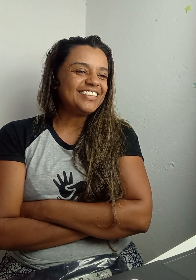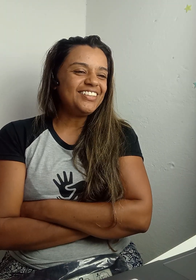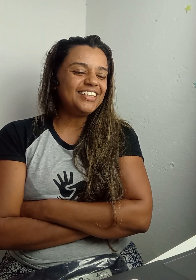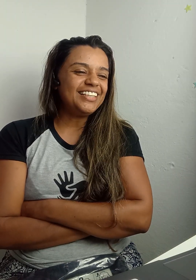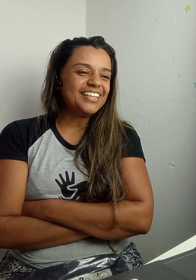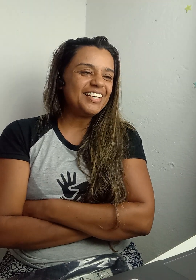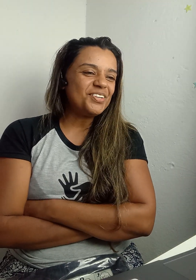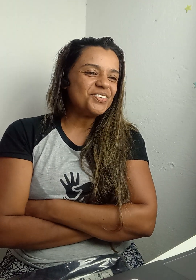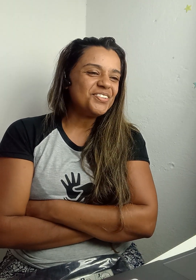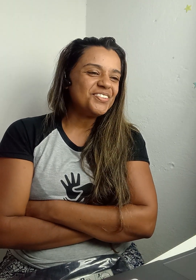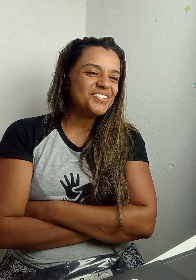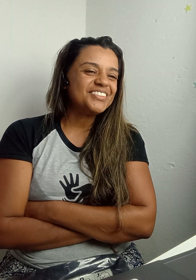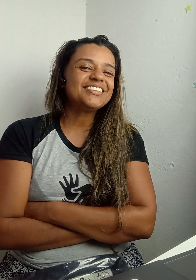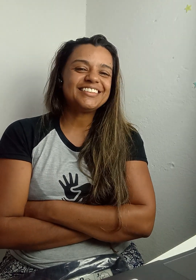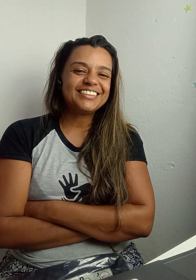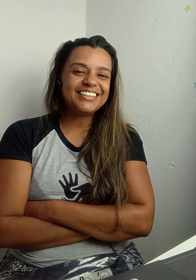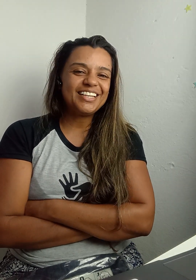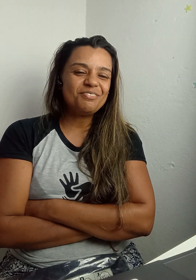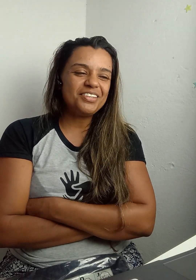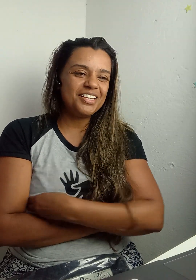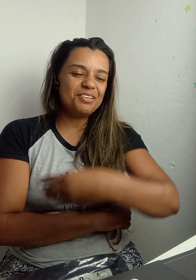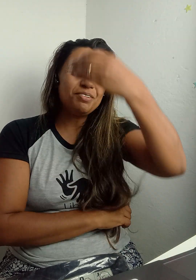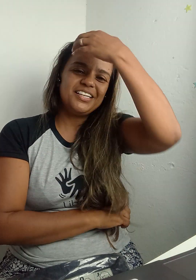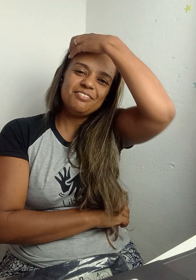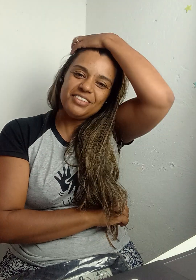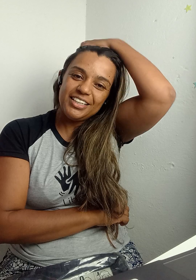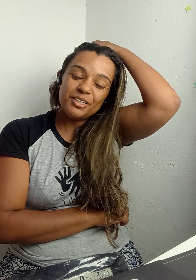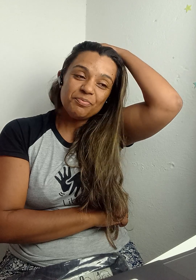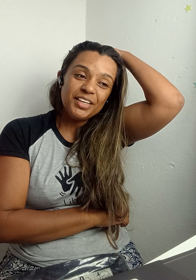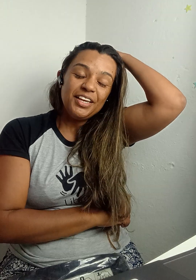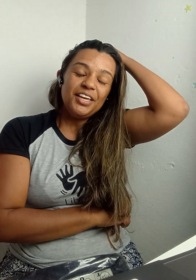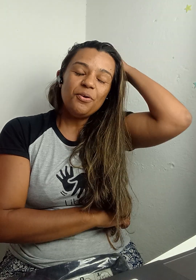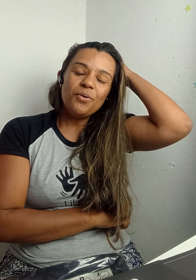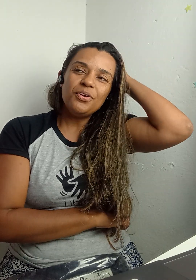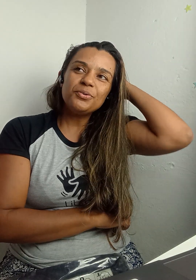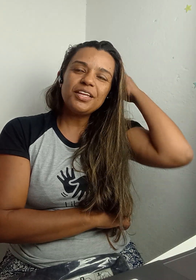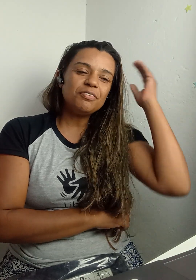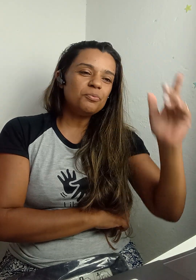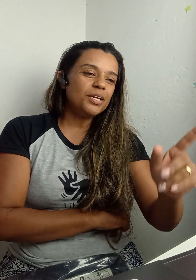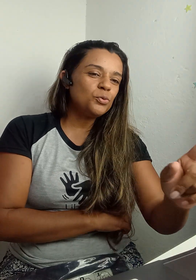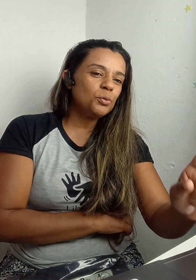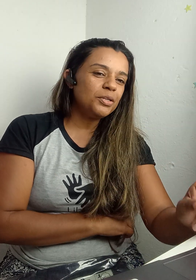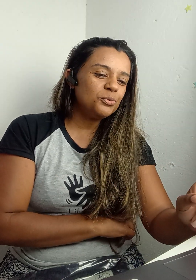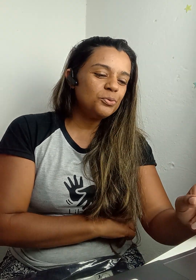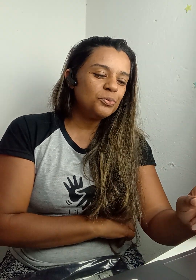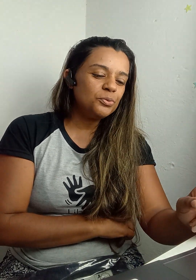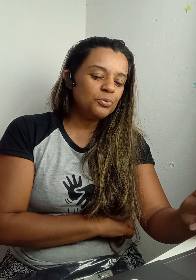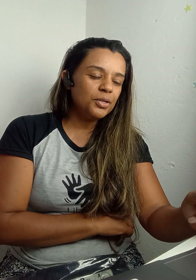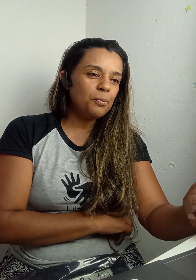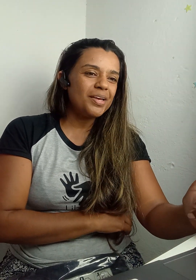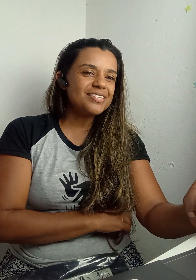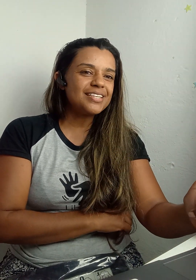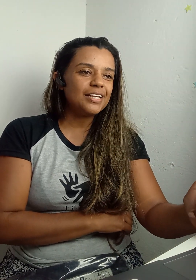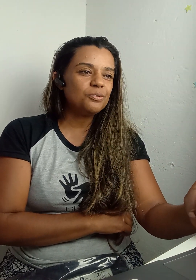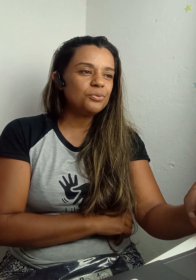Olha que legal. Tá vendo? Maravilha. Eu tava com uma turma no ano passado